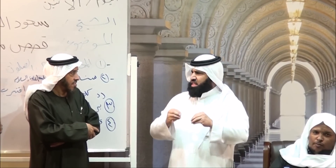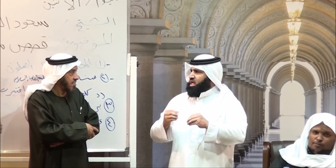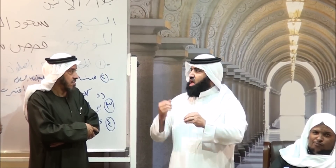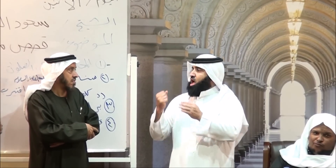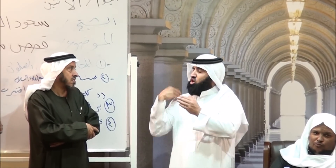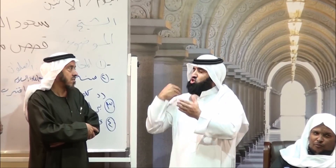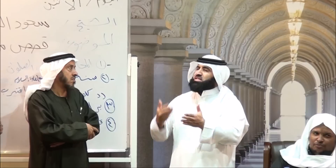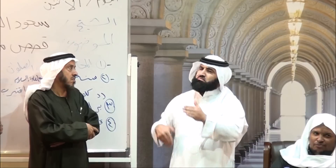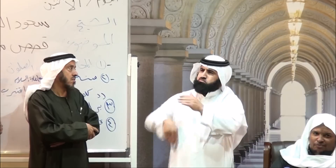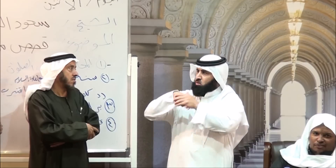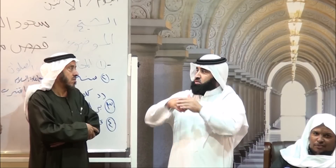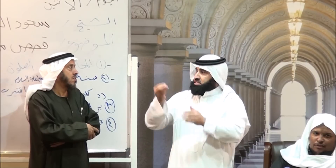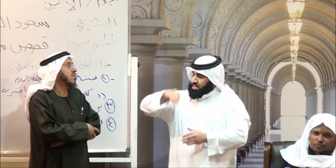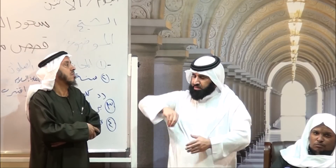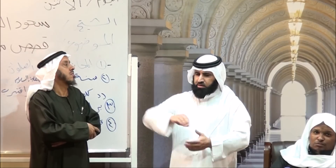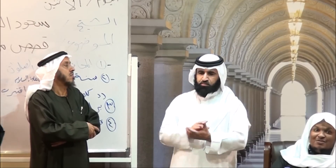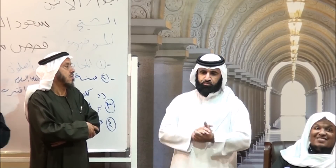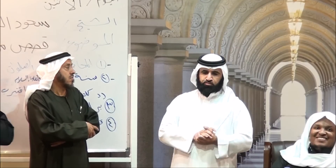البر